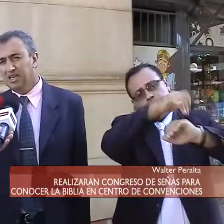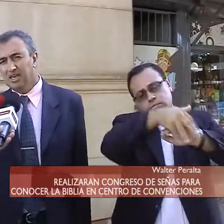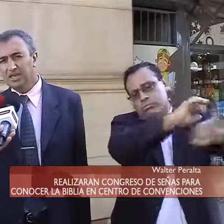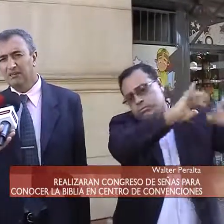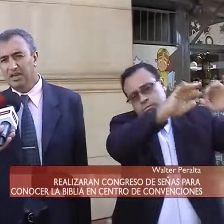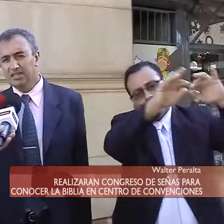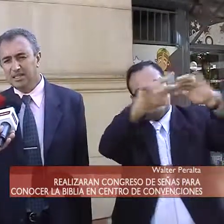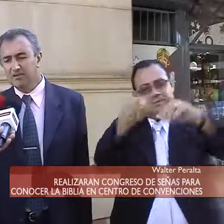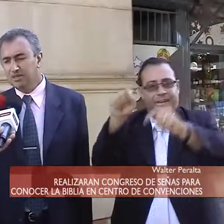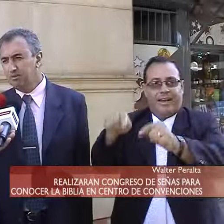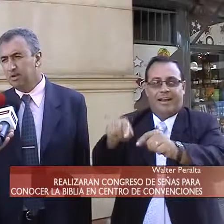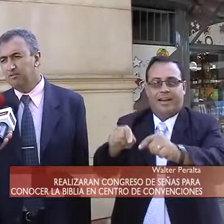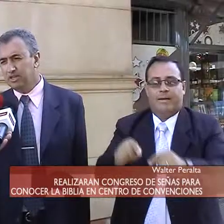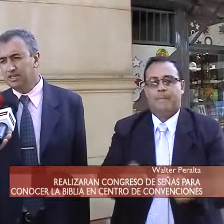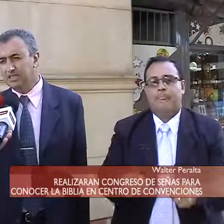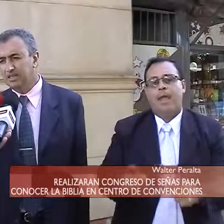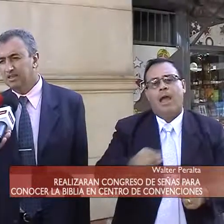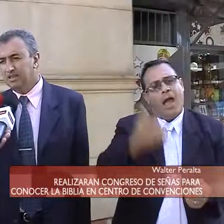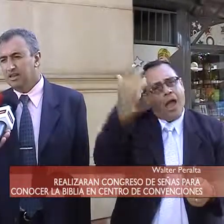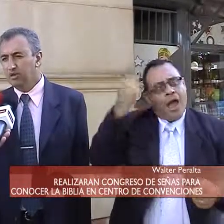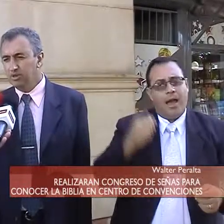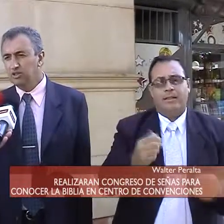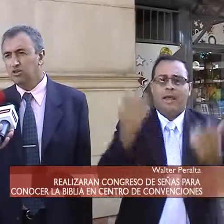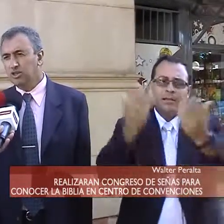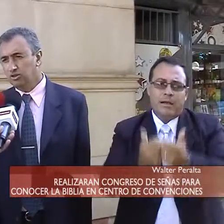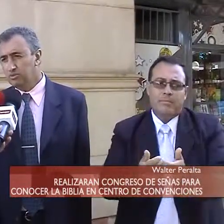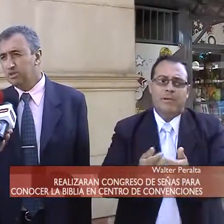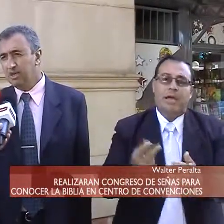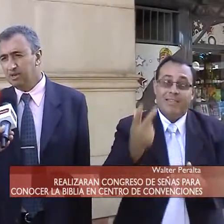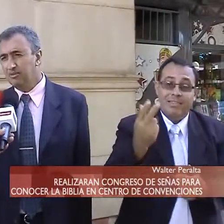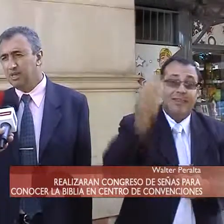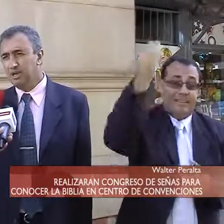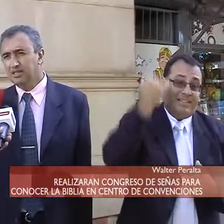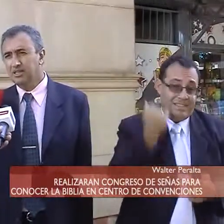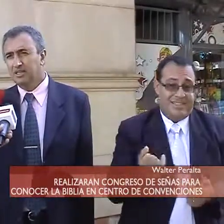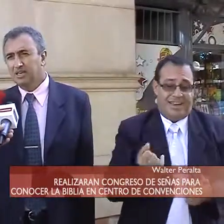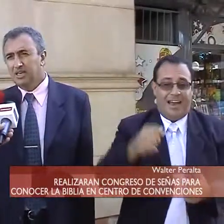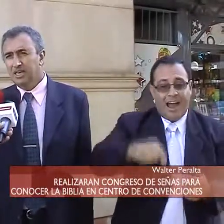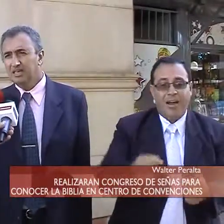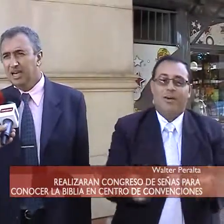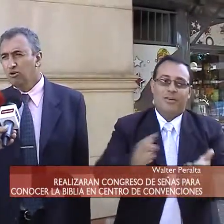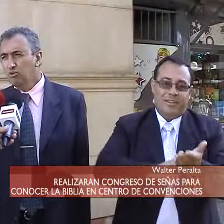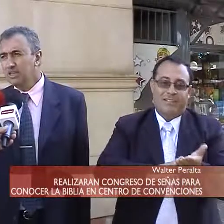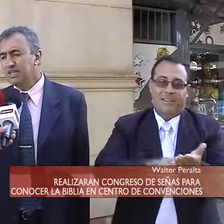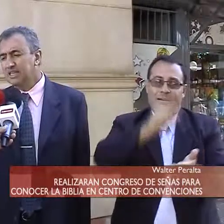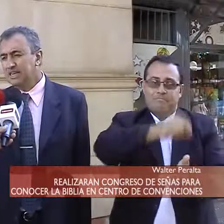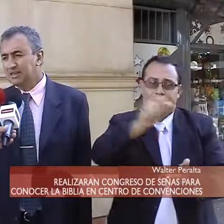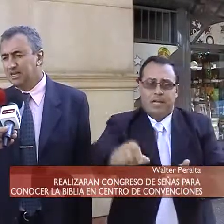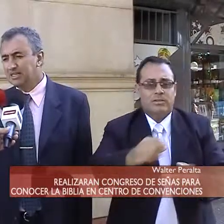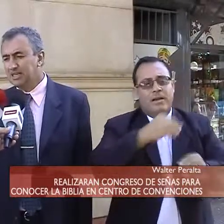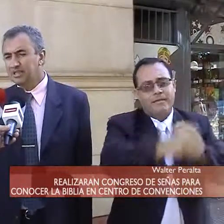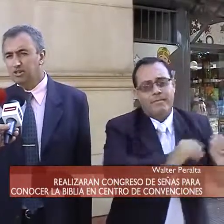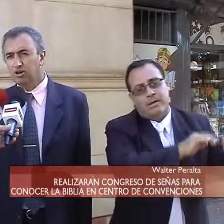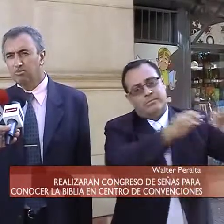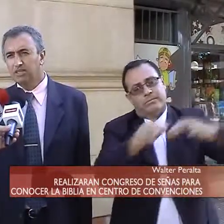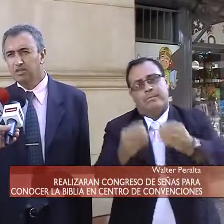señas, y la asamblea sirve para fortalecer las convicciones, el conocimiento de la Biblia y demás. Es algo muy interesante la